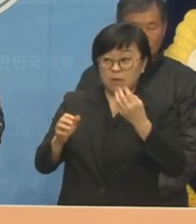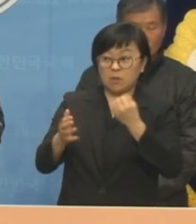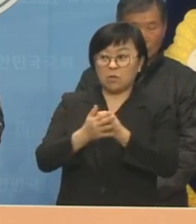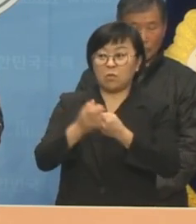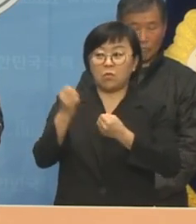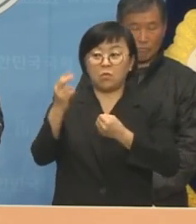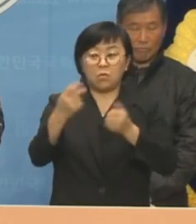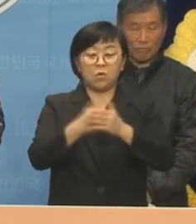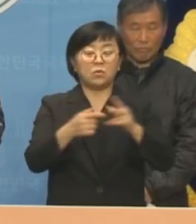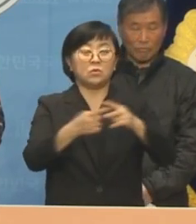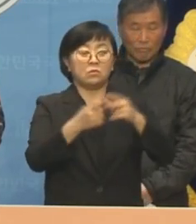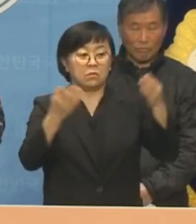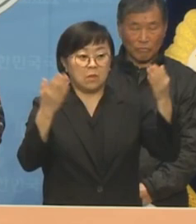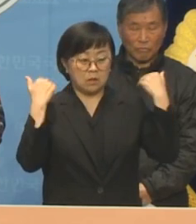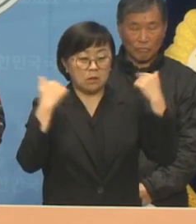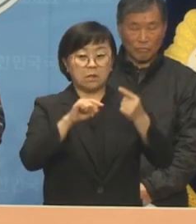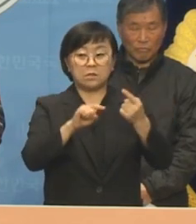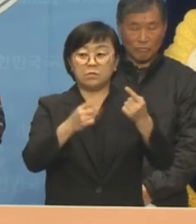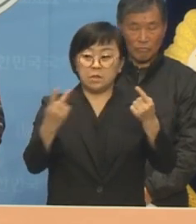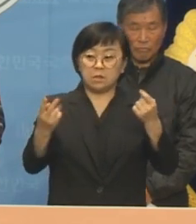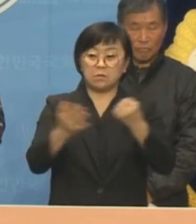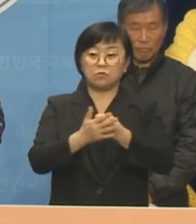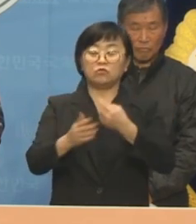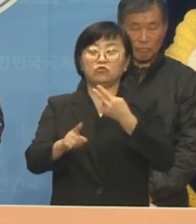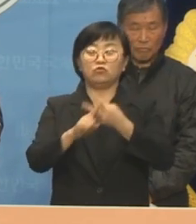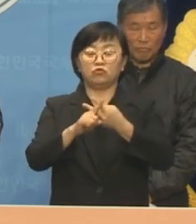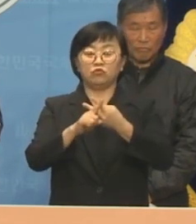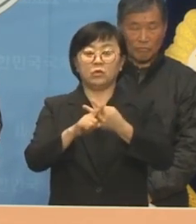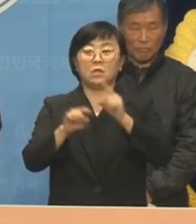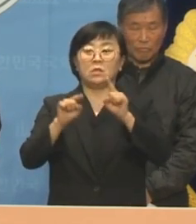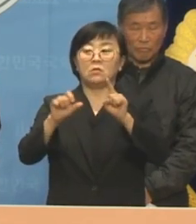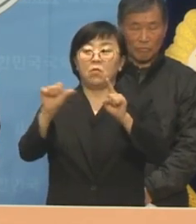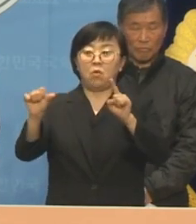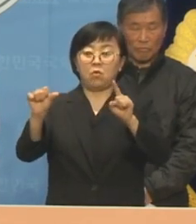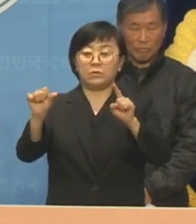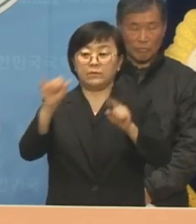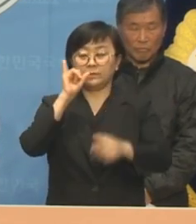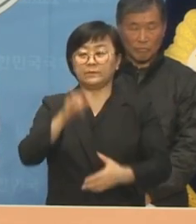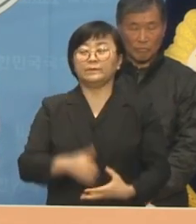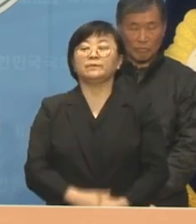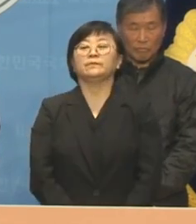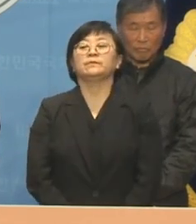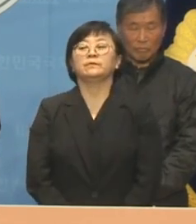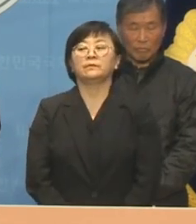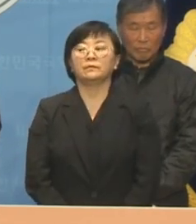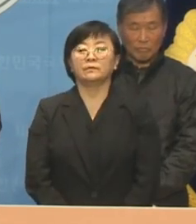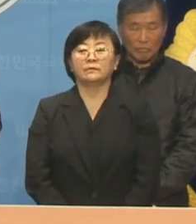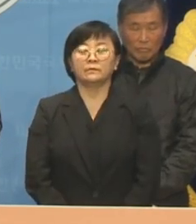그리고 초등학교에서 1.2km, 중고등학교에서 1.5km에 있습니다.